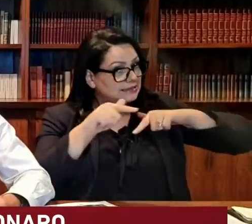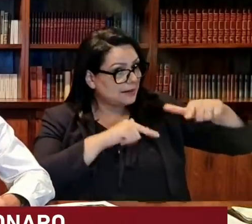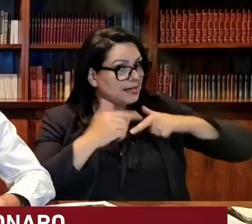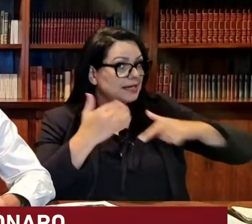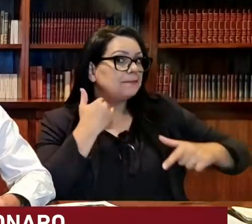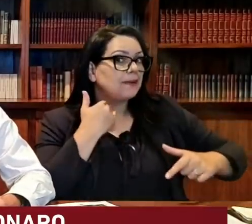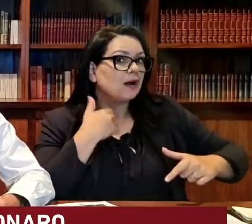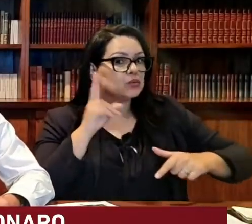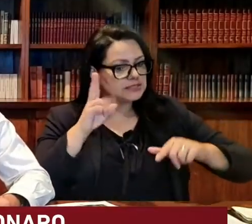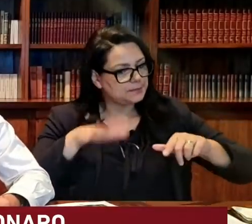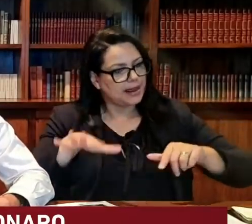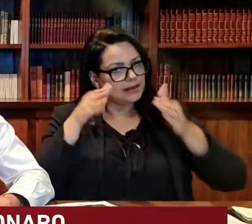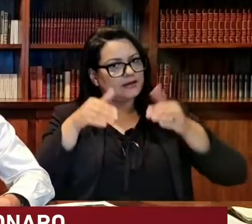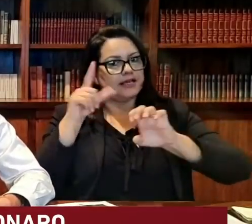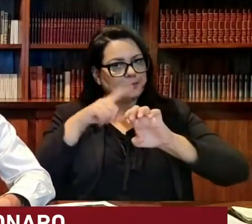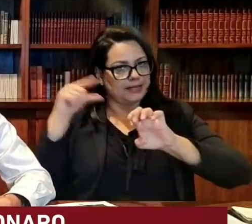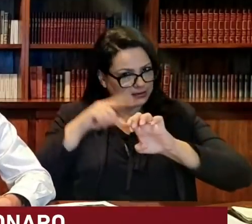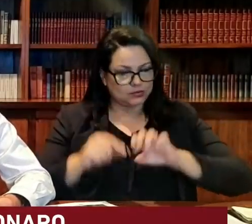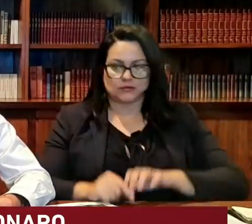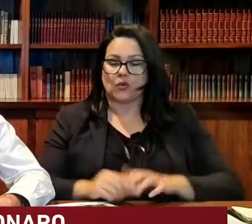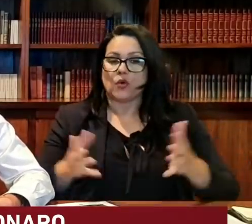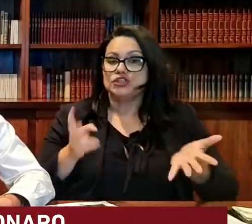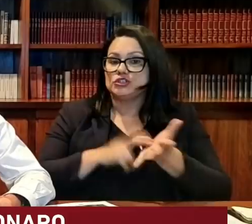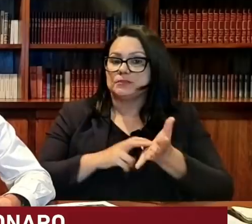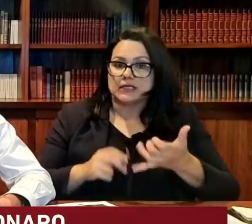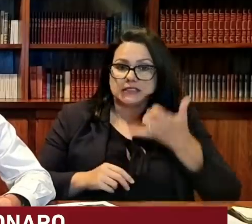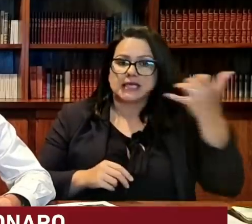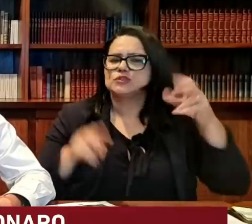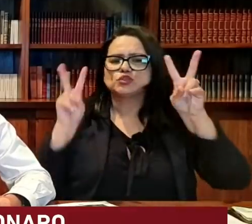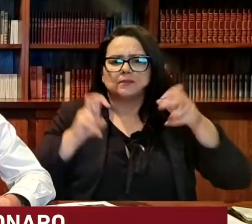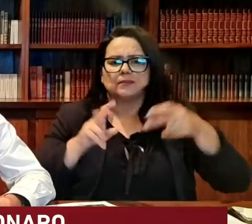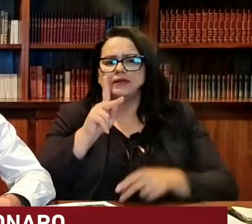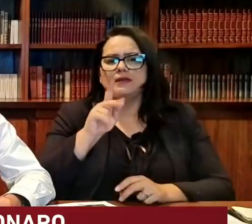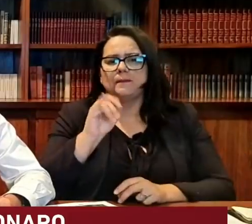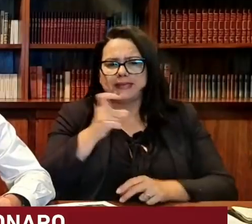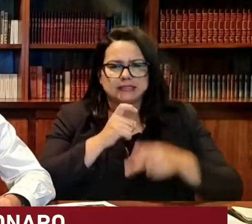inteira. Então, eu pedi hoje de manhã para o Roberto Campos a questão do Pix.